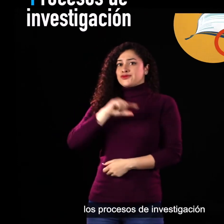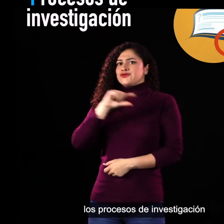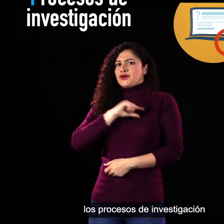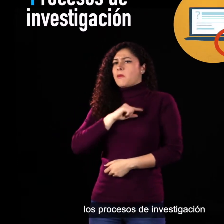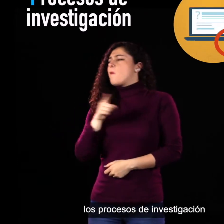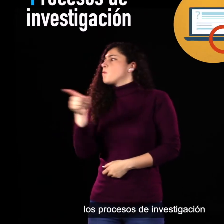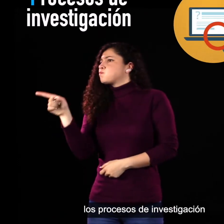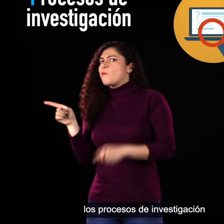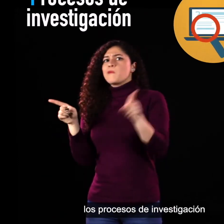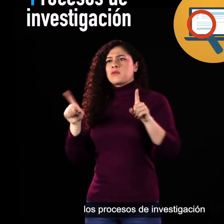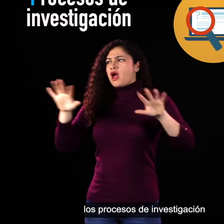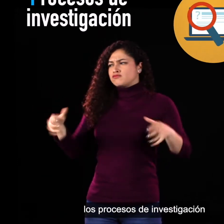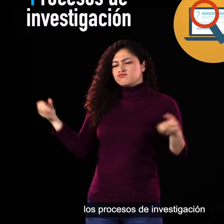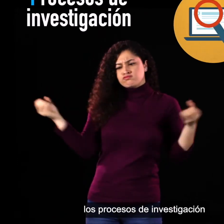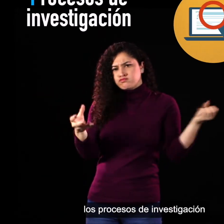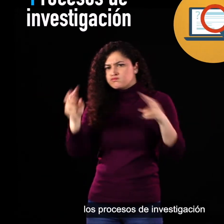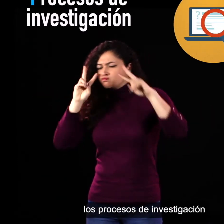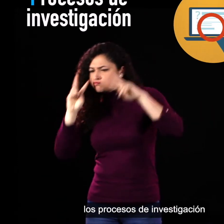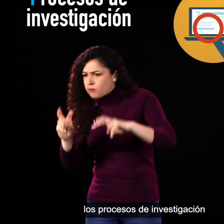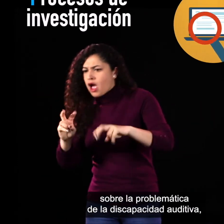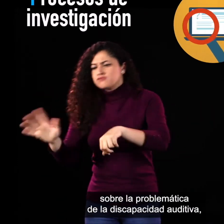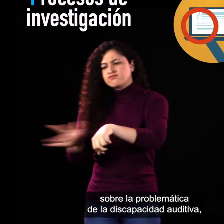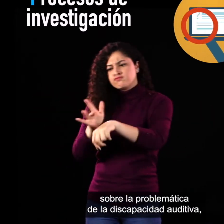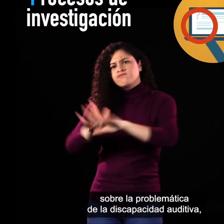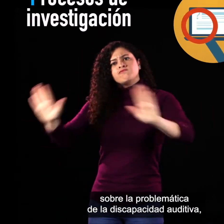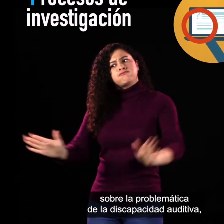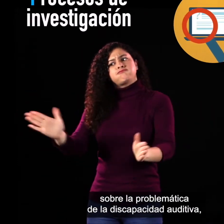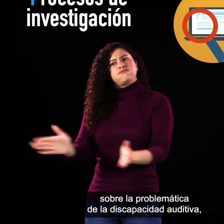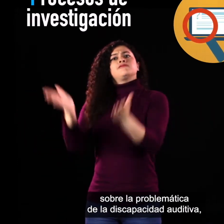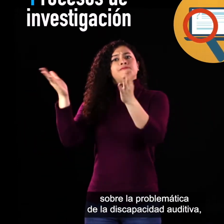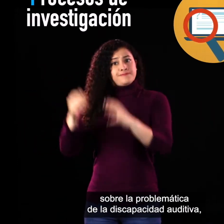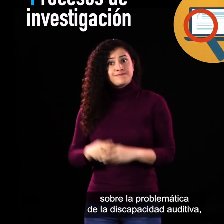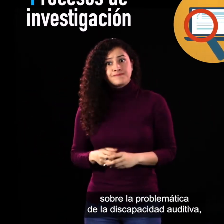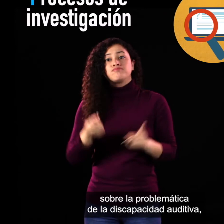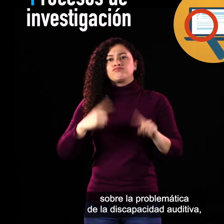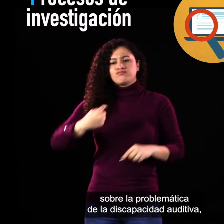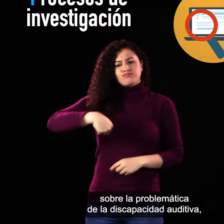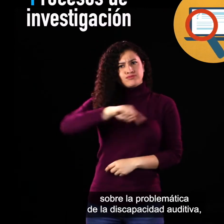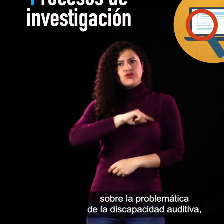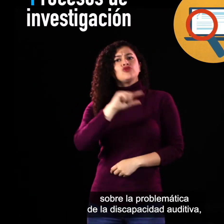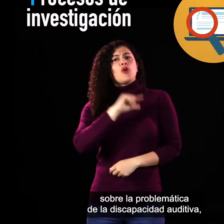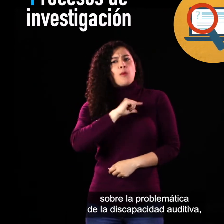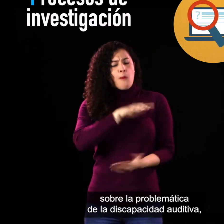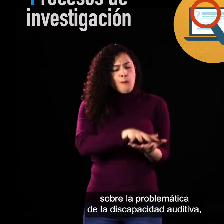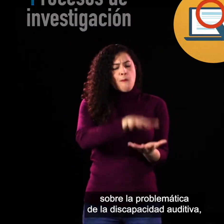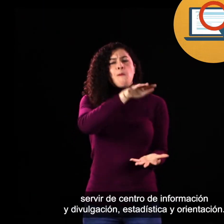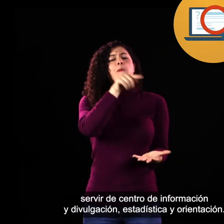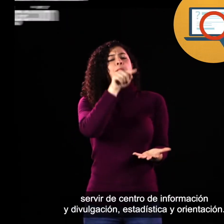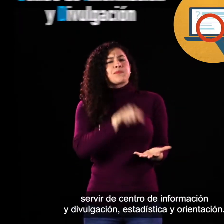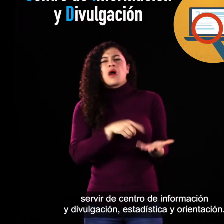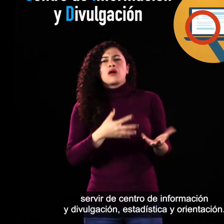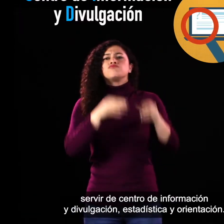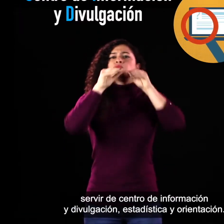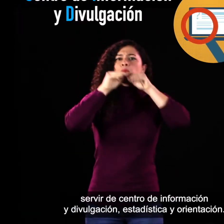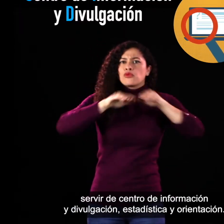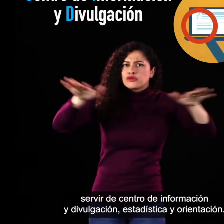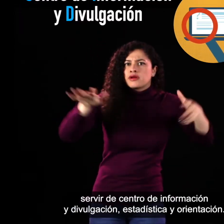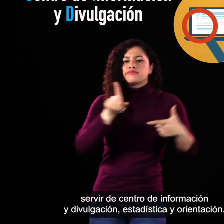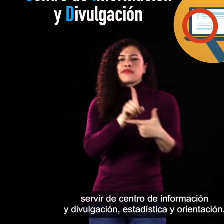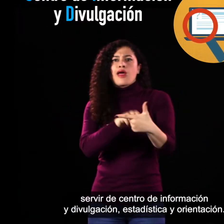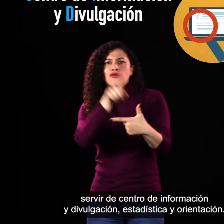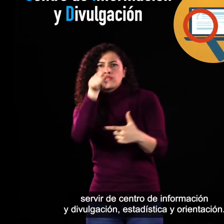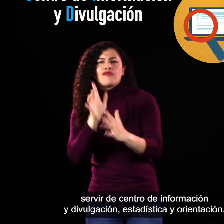los procesos de investigación sobre la problemática de la discapacidad auditiva. Servir de